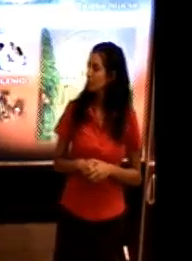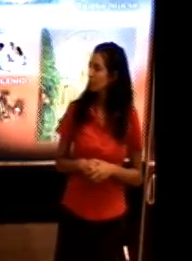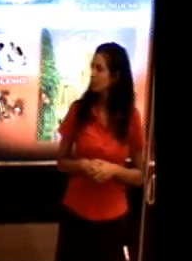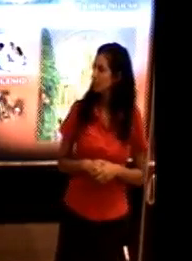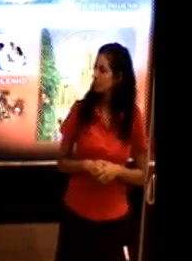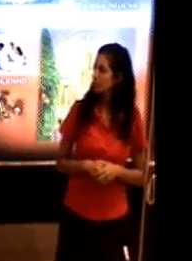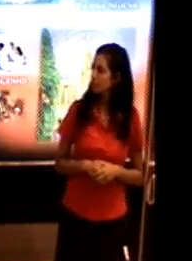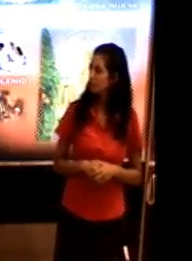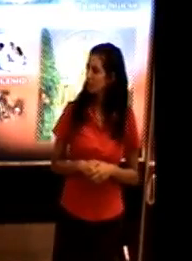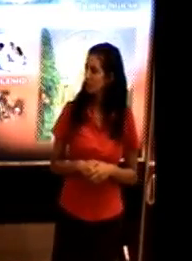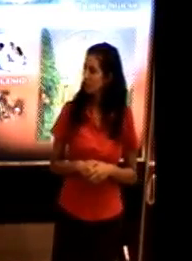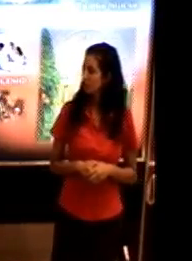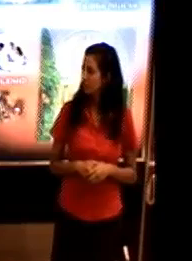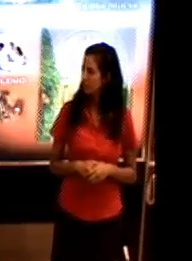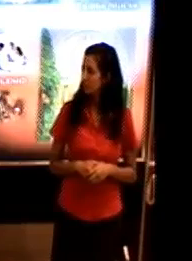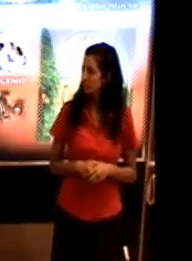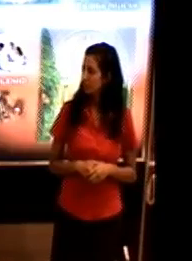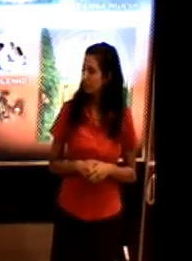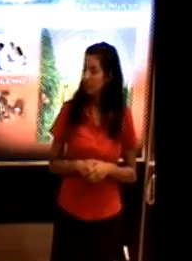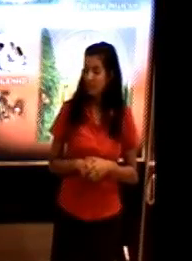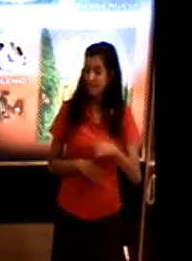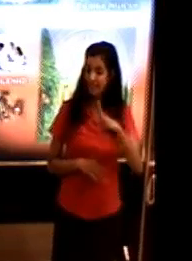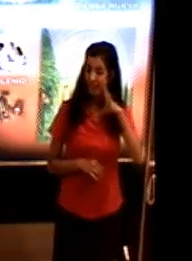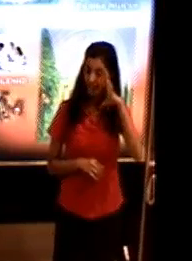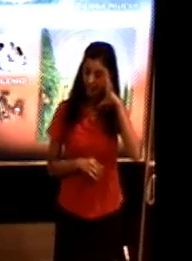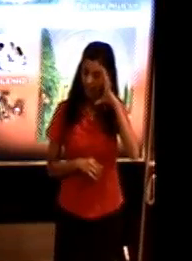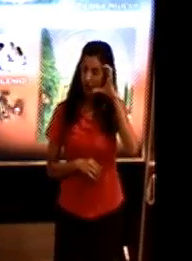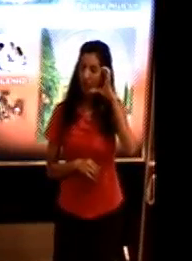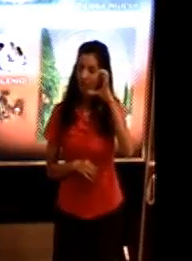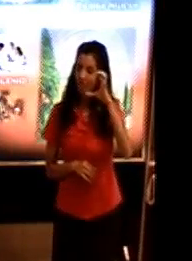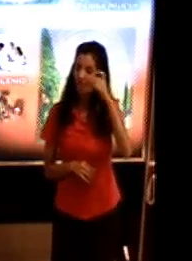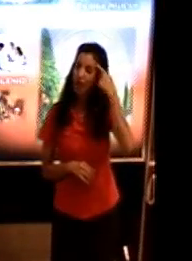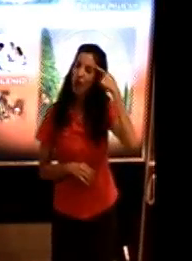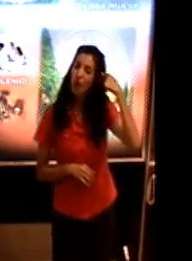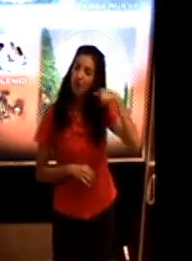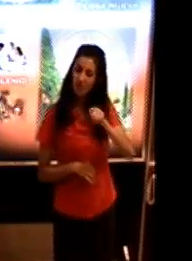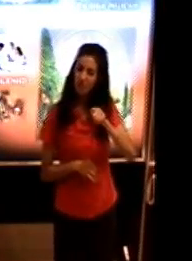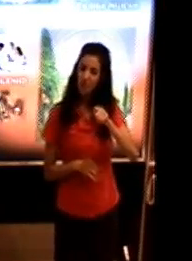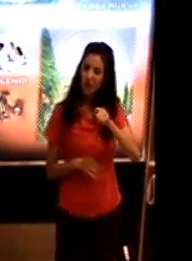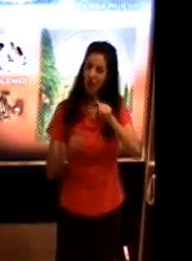Tal vez, hermanos, tenemos que recordar que no puede haber juicio sin ley.